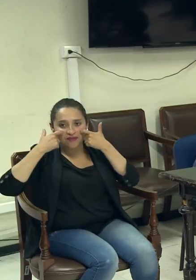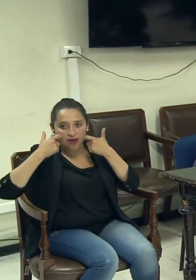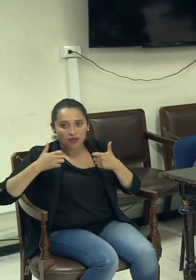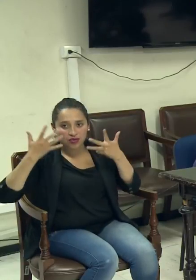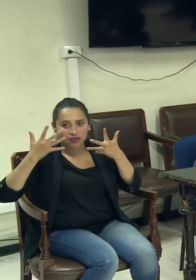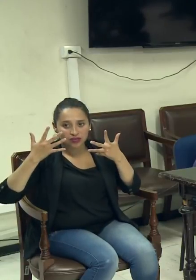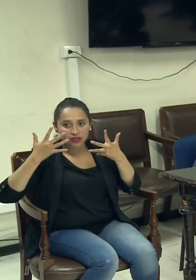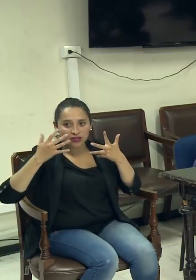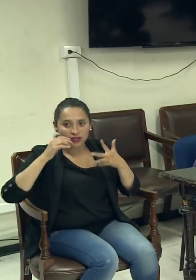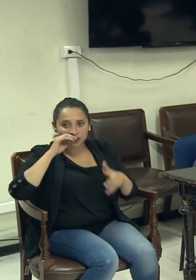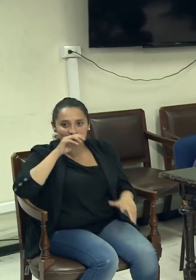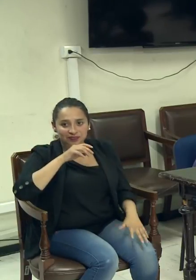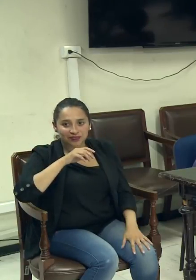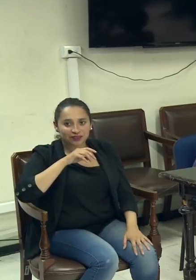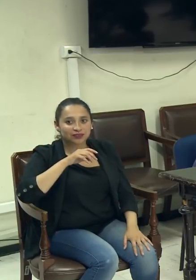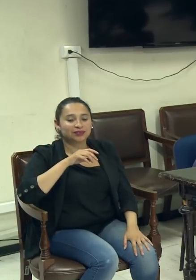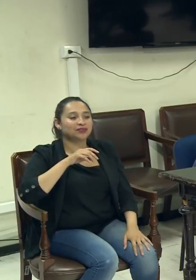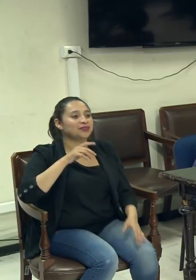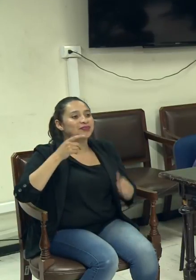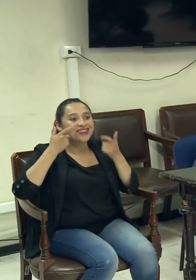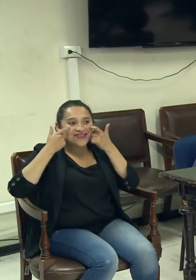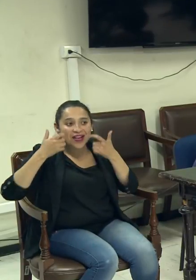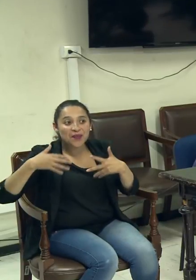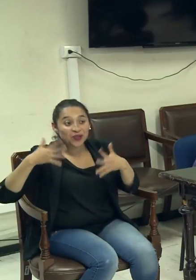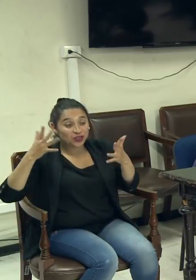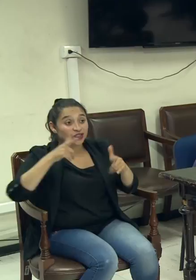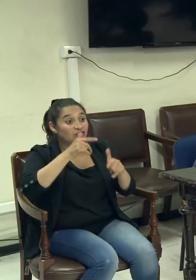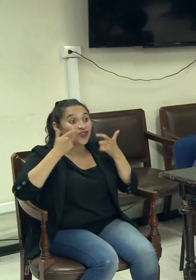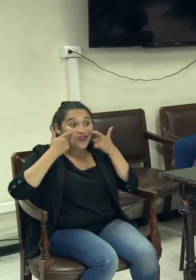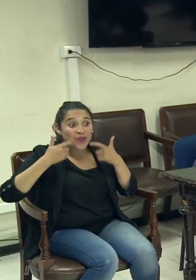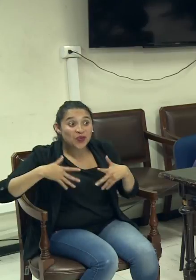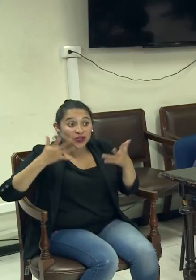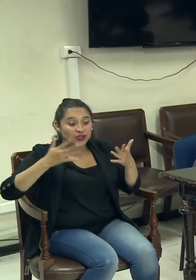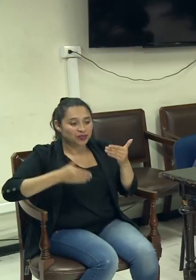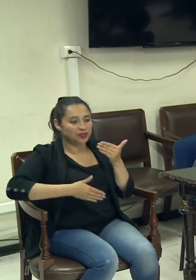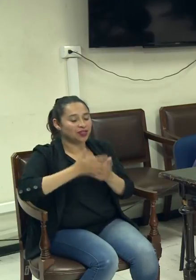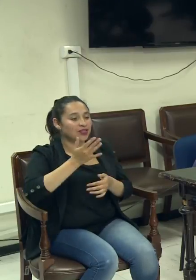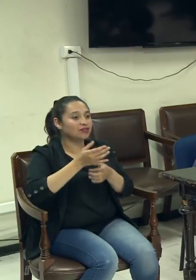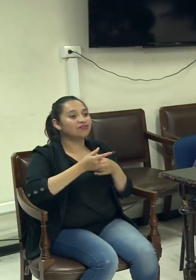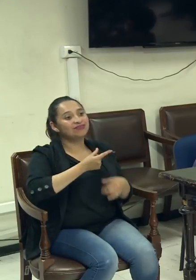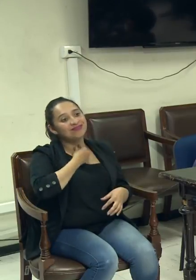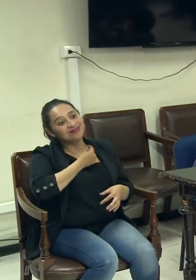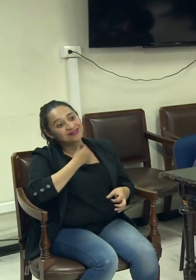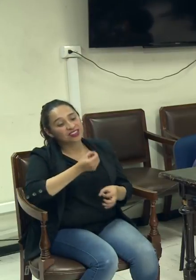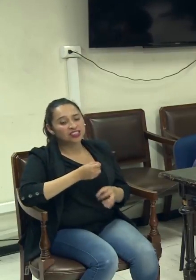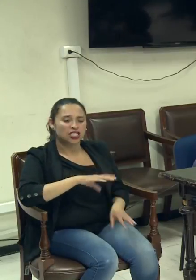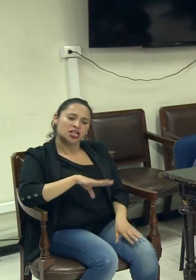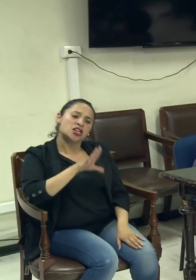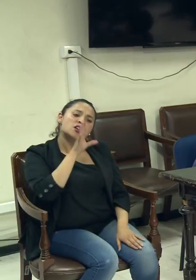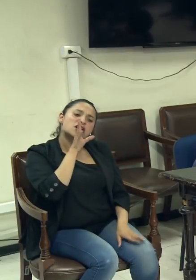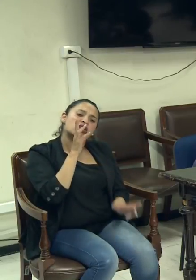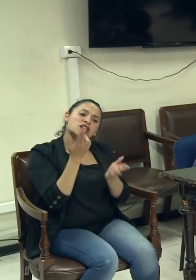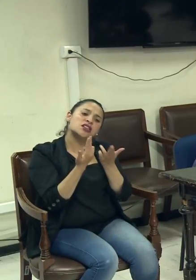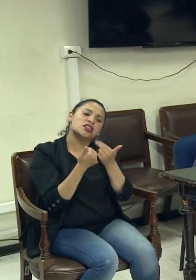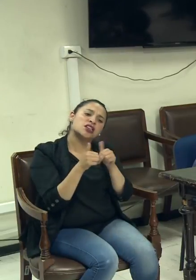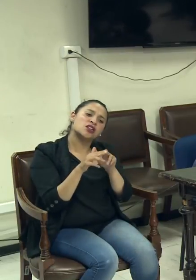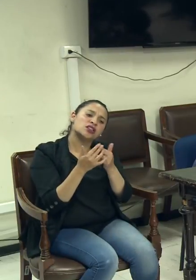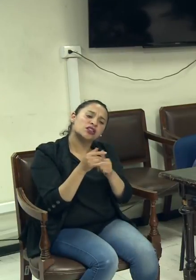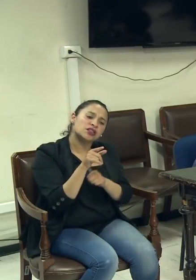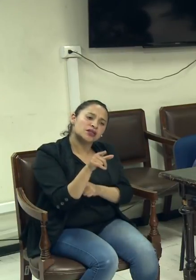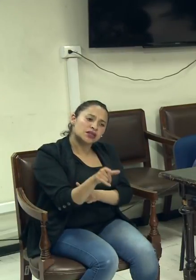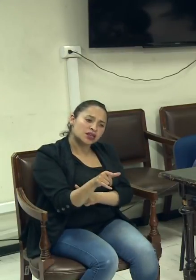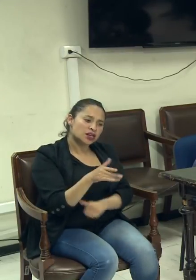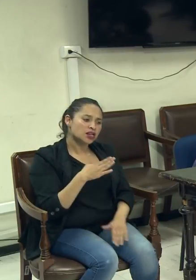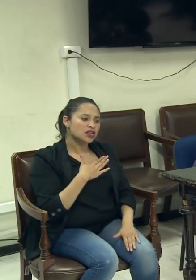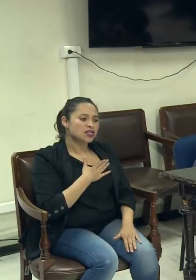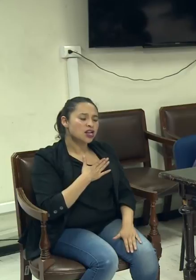eres famosa, empiezan los chistes. ¿Con quién te acostaste para publicar esa